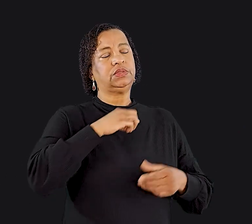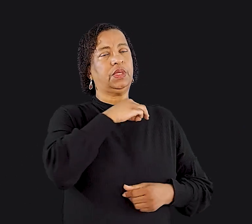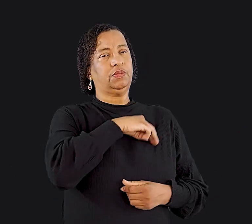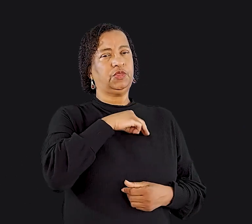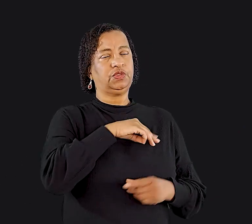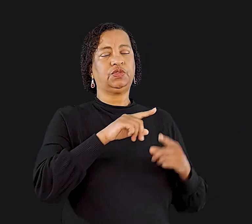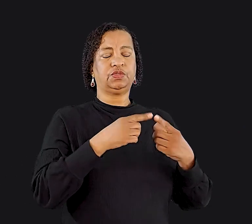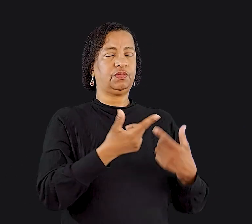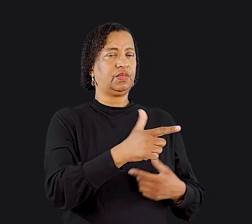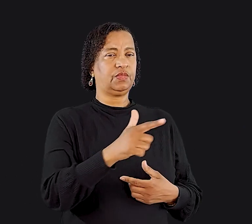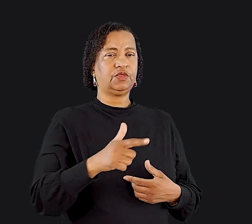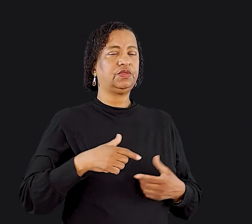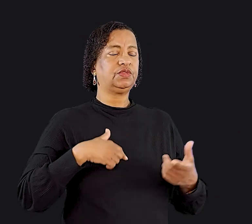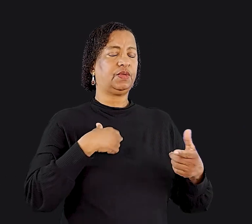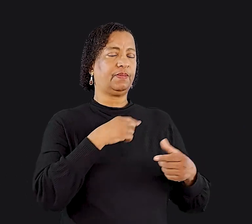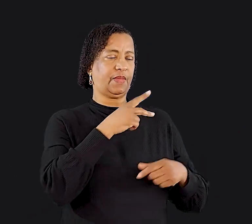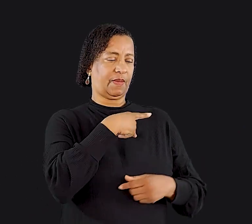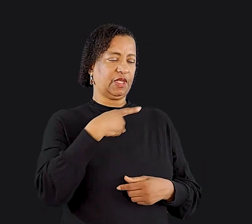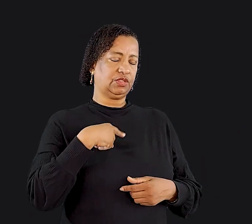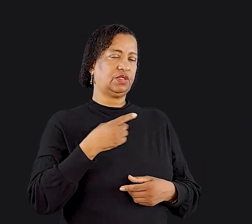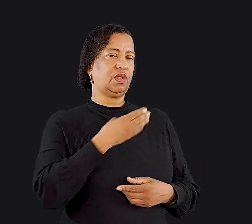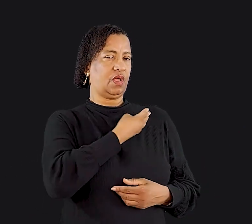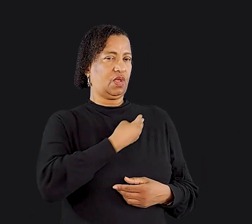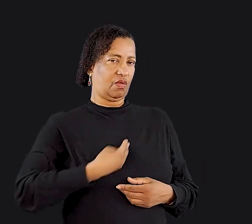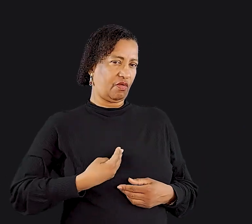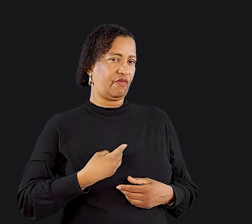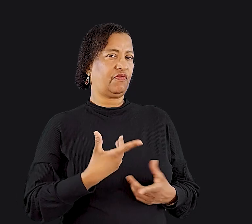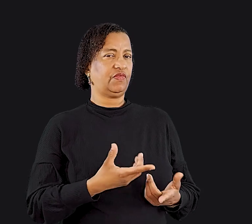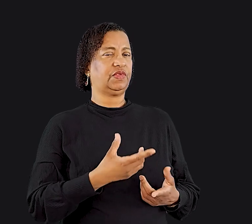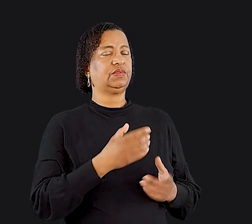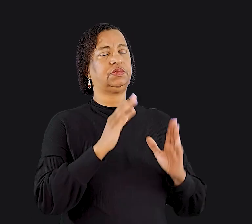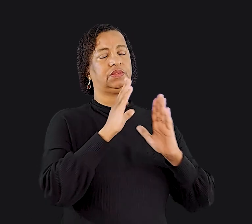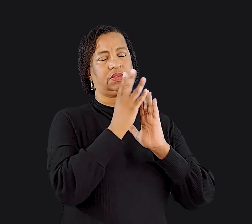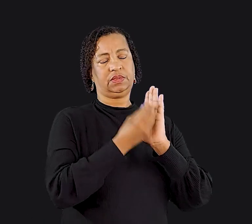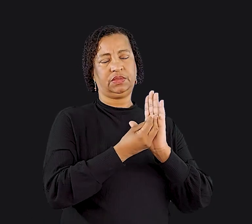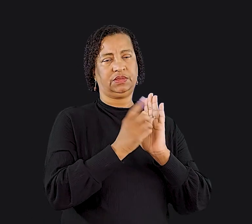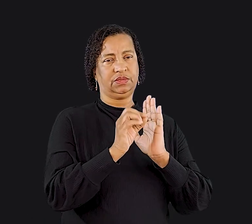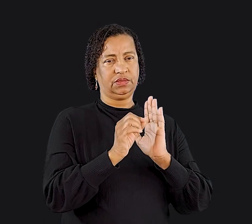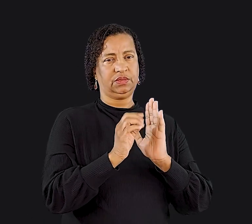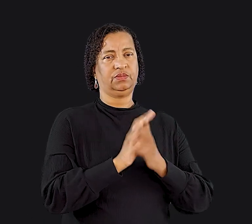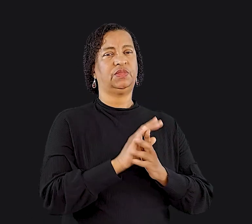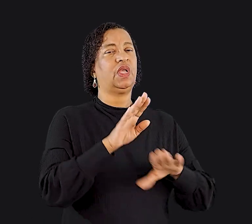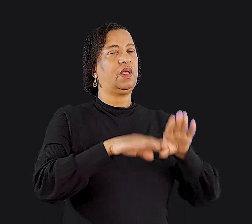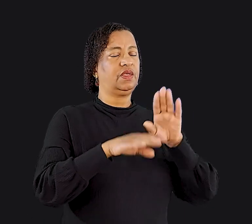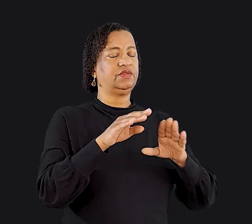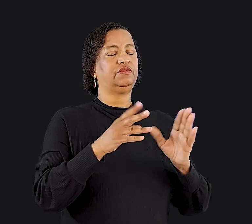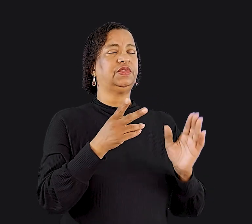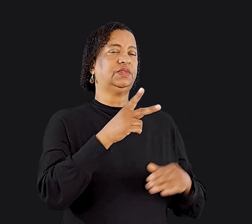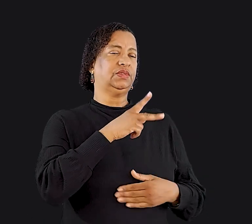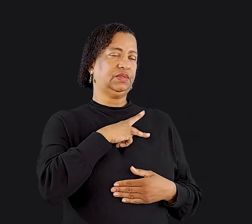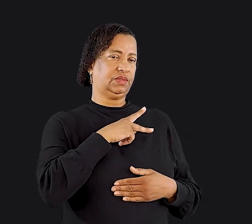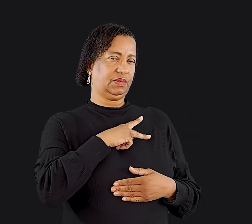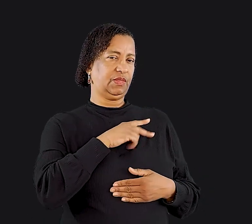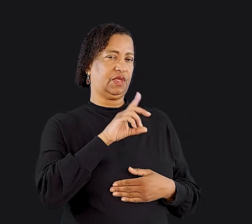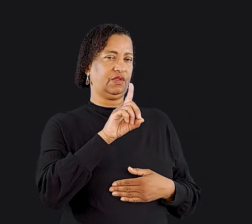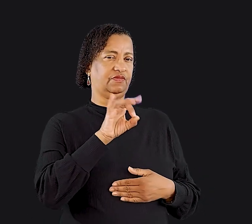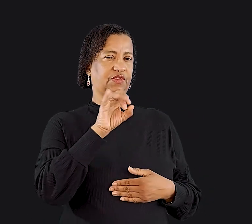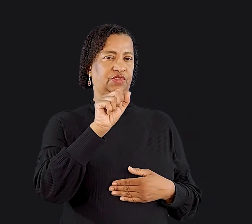ministérios, mas não tem a função de pastorear, governar ou supervisionar a igreja. Às vezes a palavra diácono é trazida